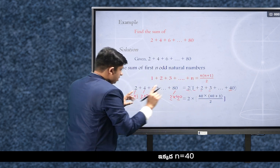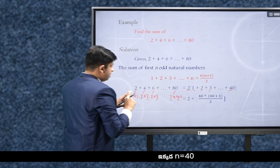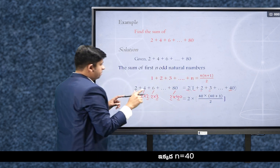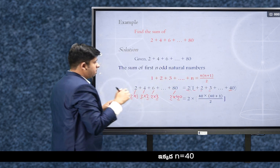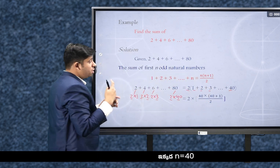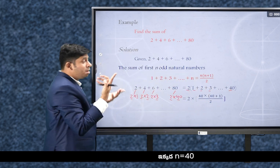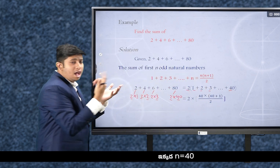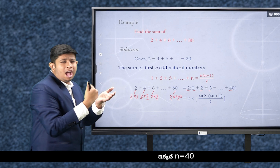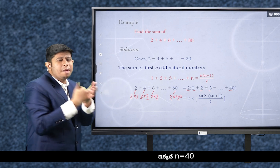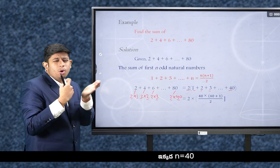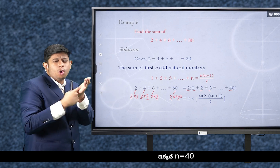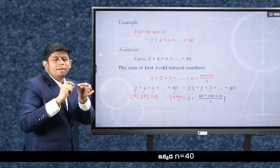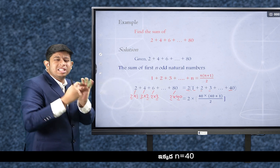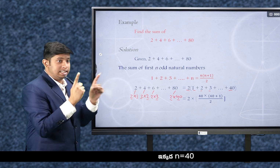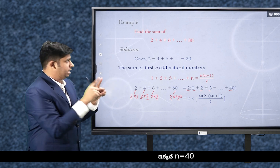ఇక్కడ n 40.